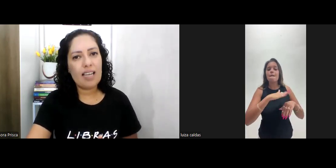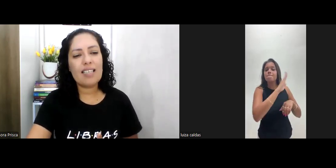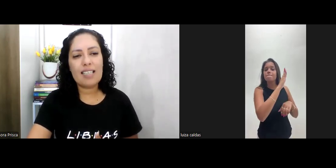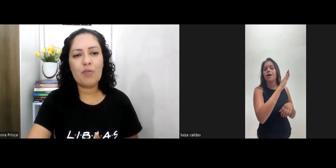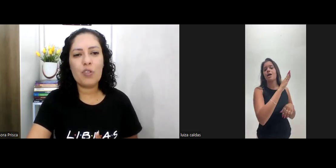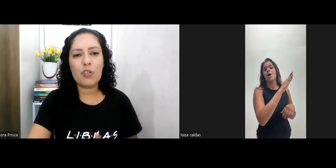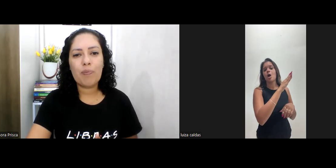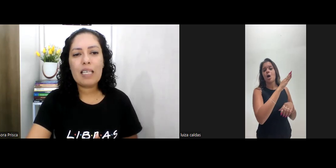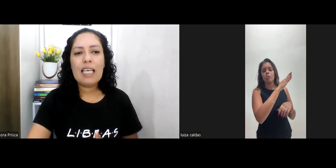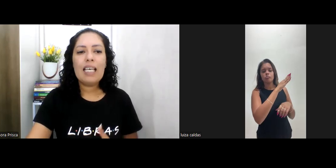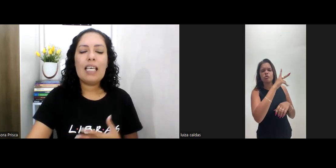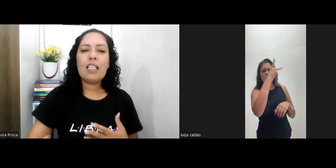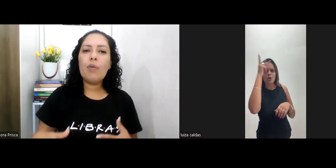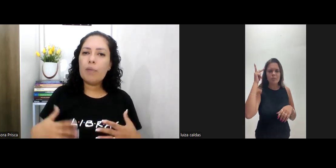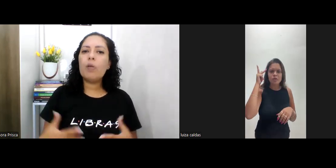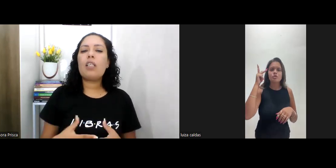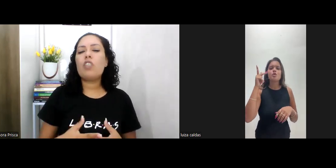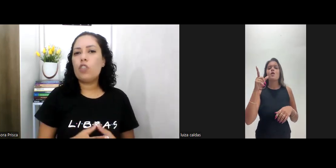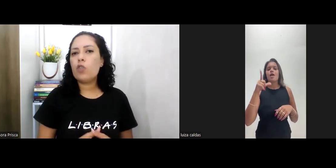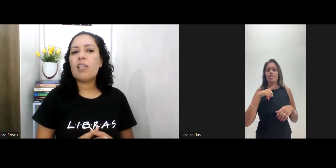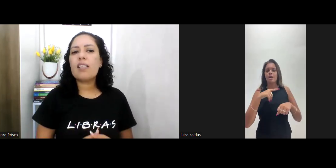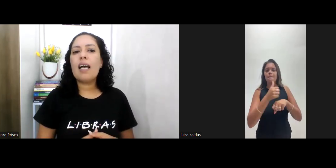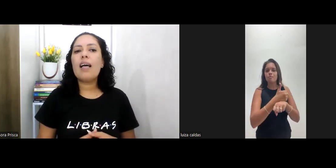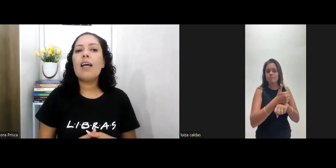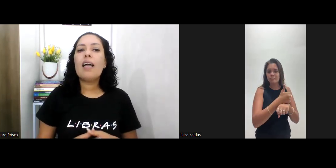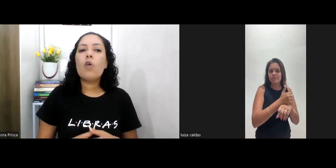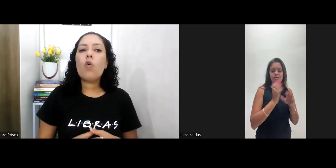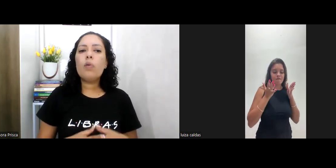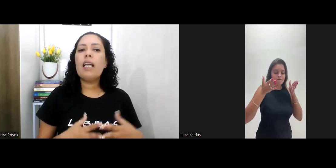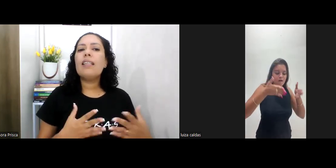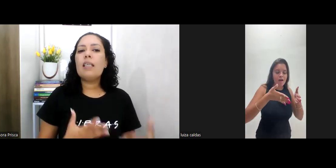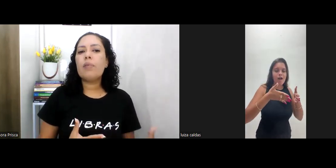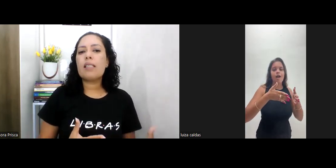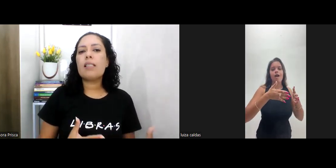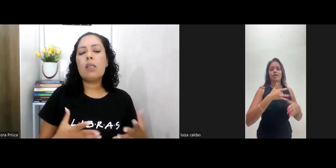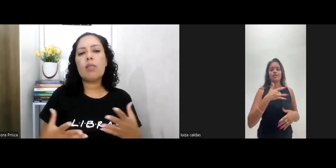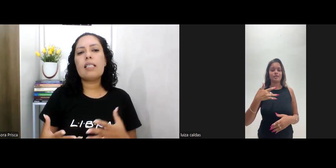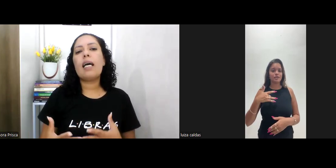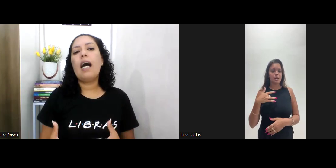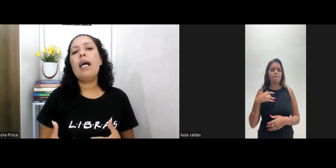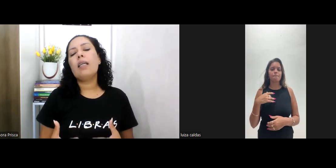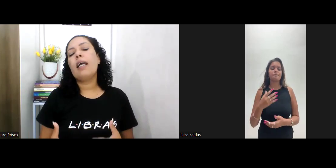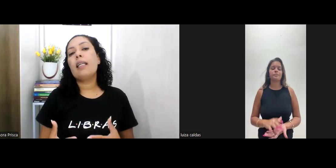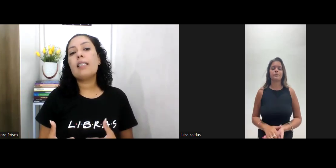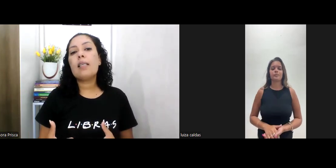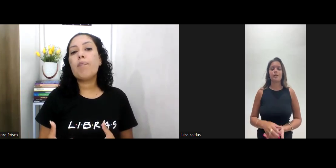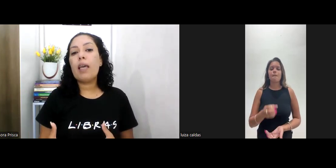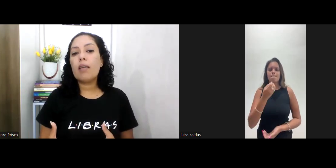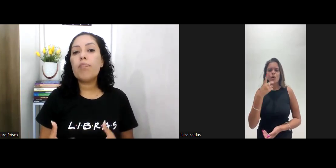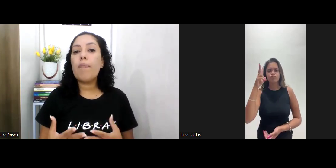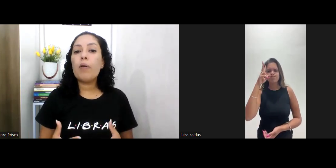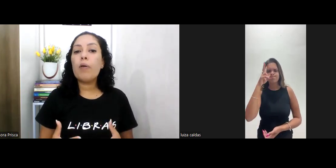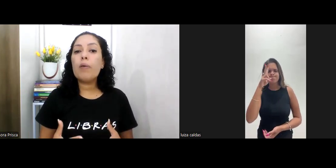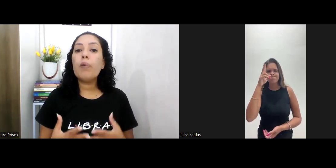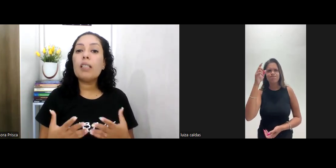profissionais da área da saúde. Então, é importante a gente pensar como que a Libras, dentro dessa área, ela